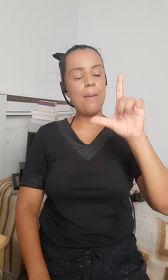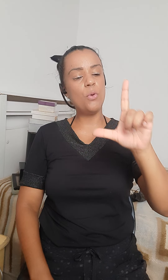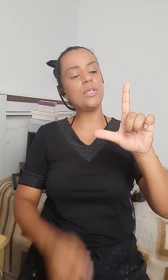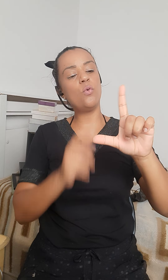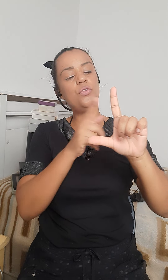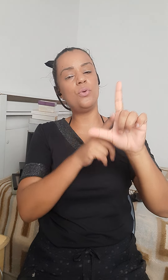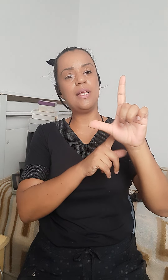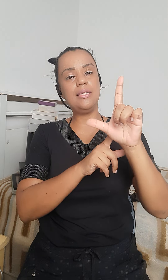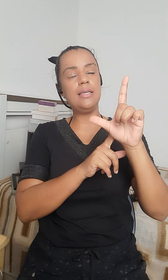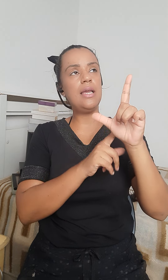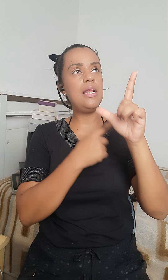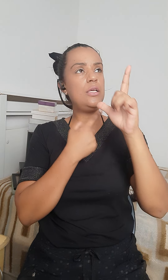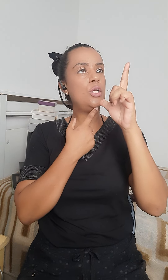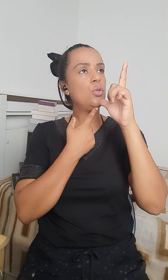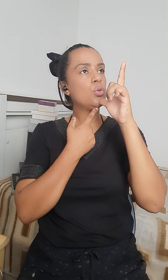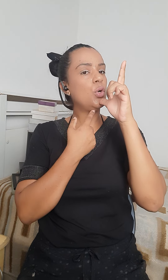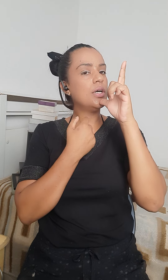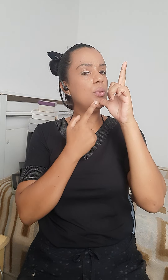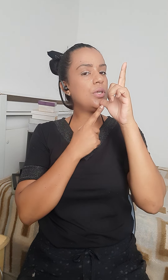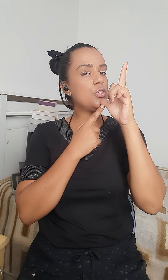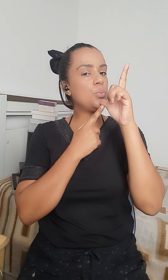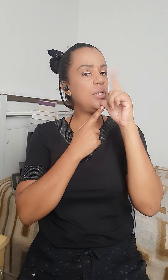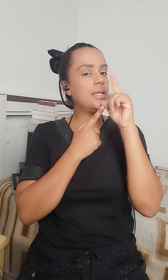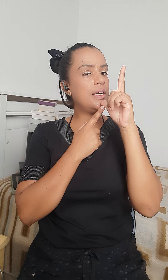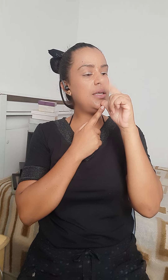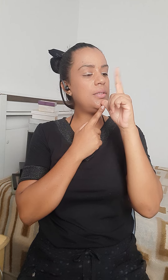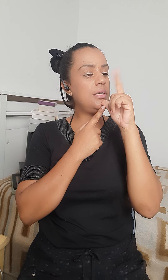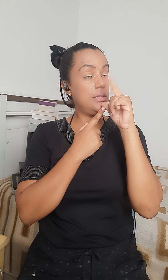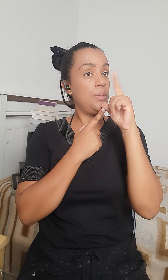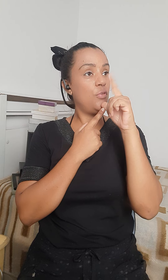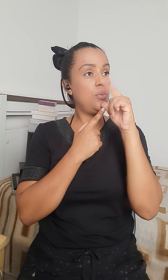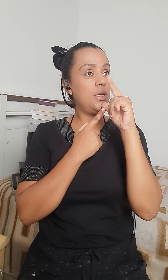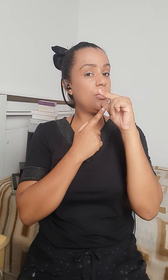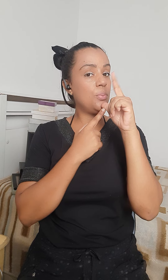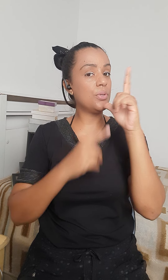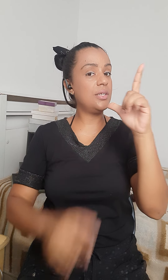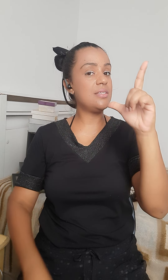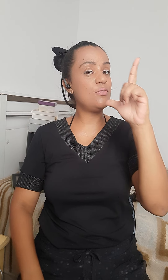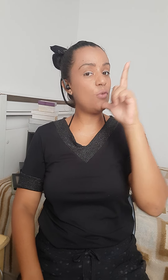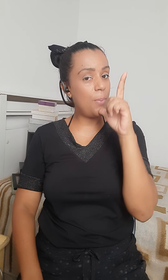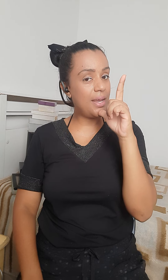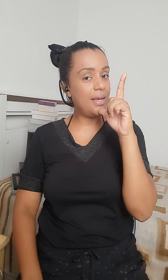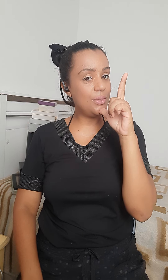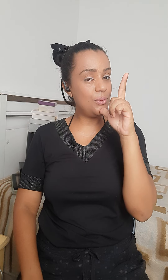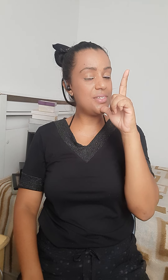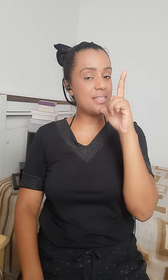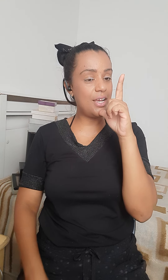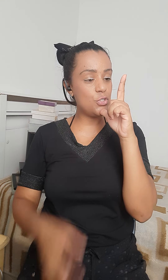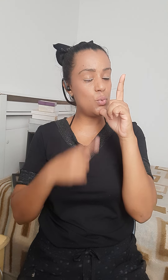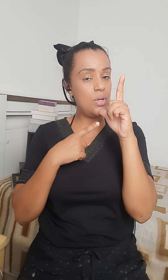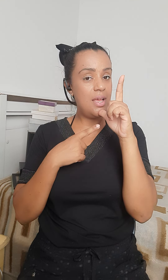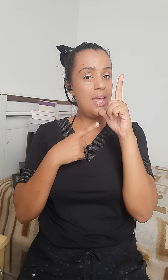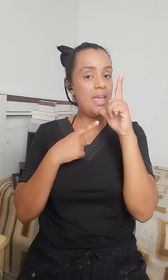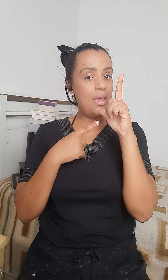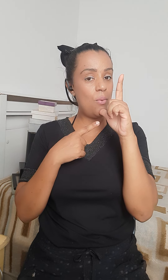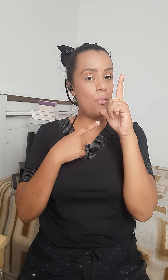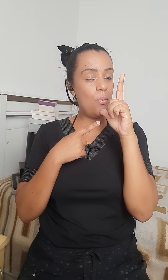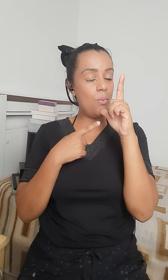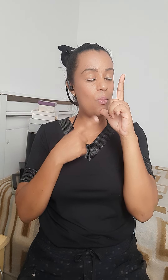está configurada em L, toca no queixo polegar e tem movimento, porque se for parado, estático, é um